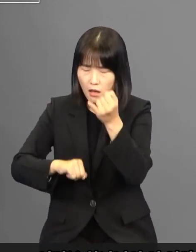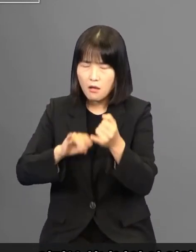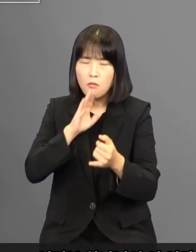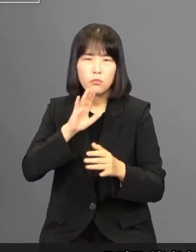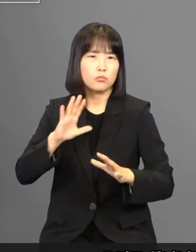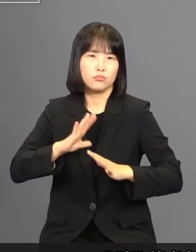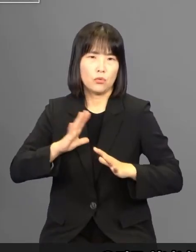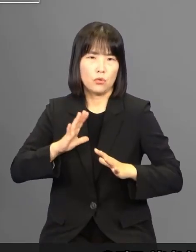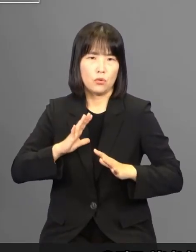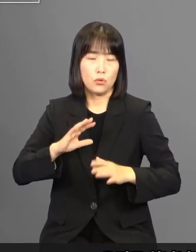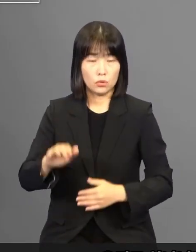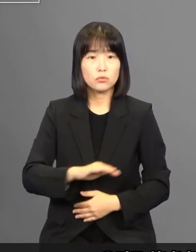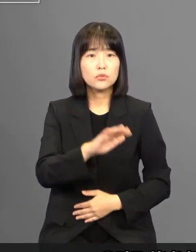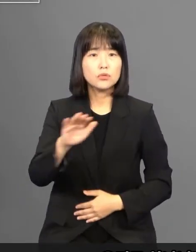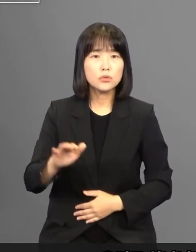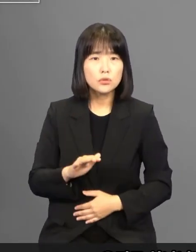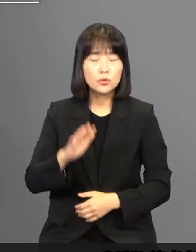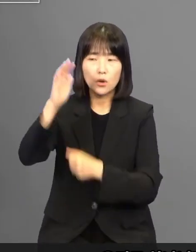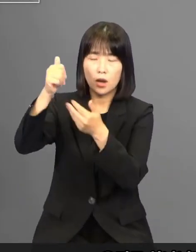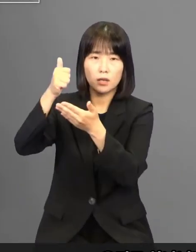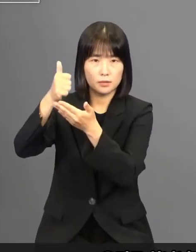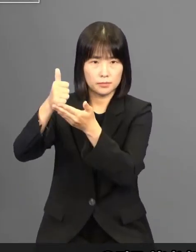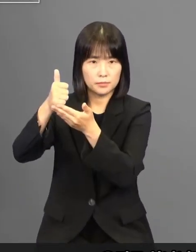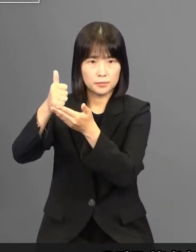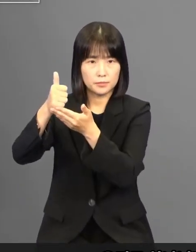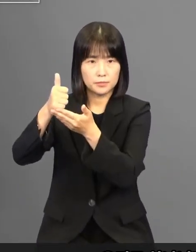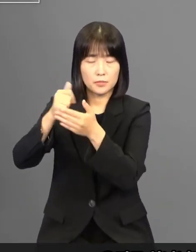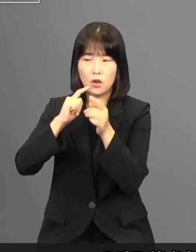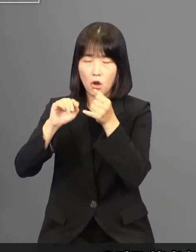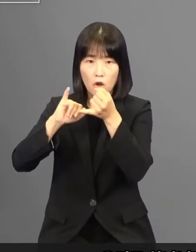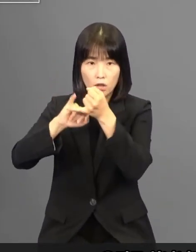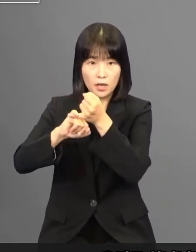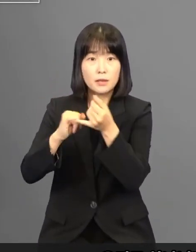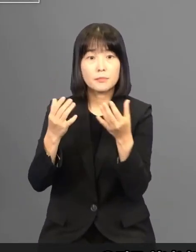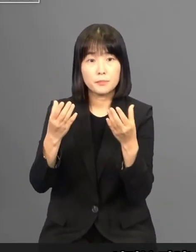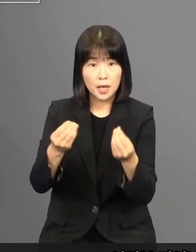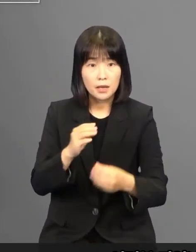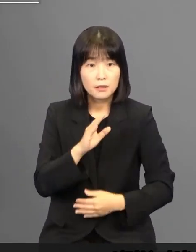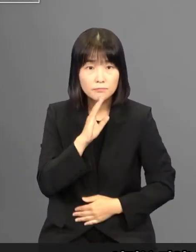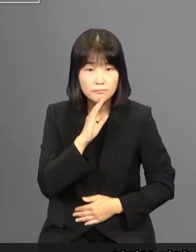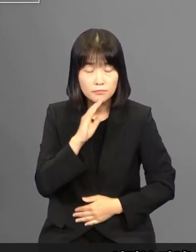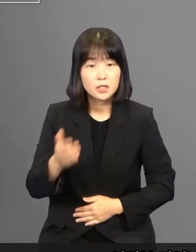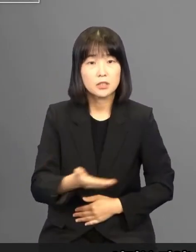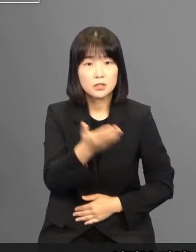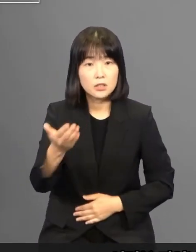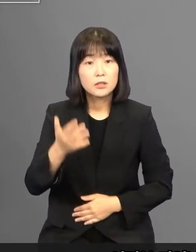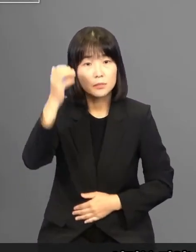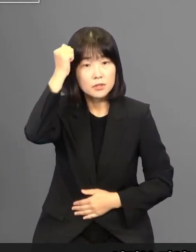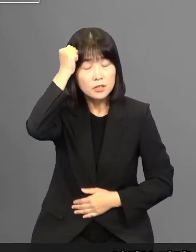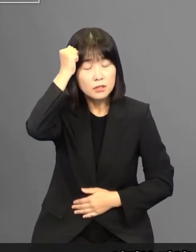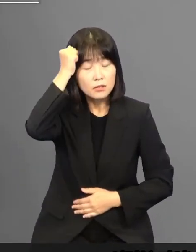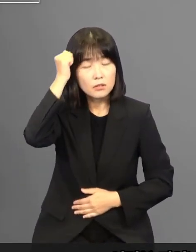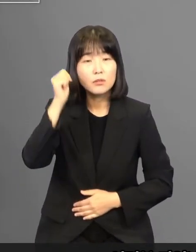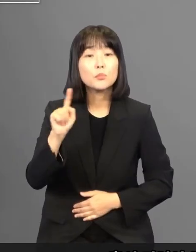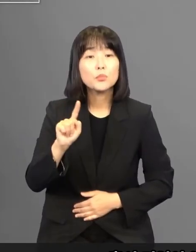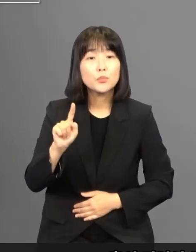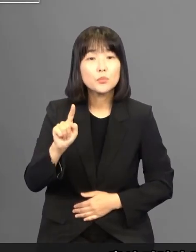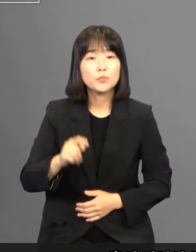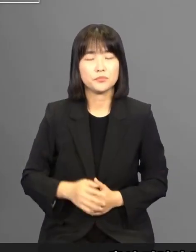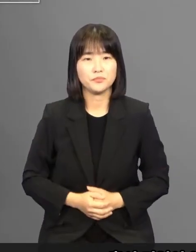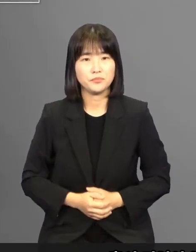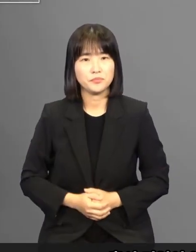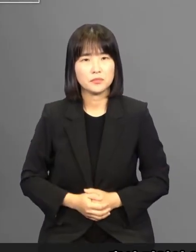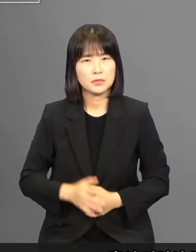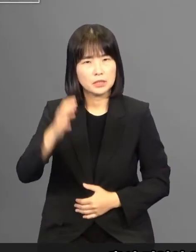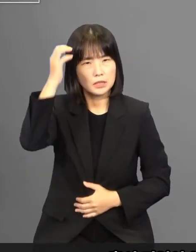겁니다. 우리도 하나님과 언약하지 않았습니까? 여러분 기억나세요? 뭘 언약하셨죠? 혹시